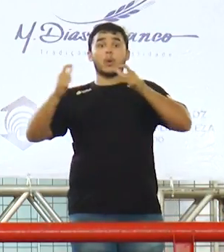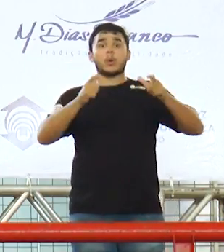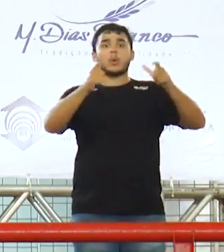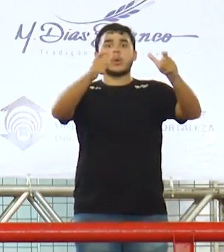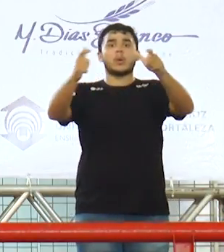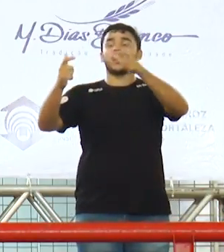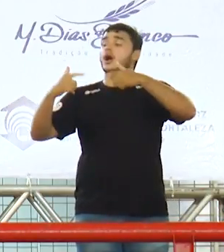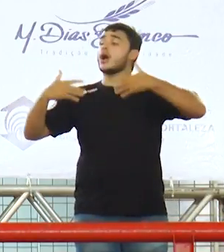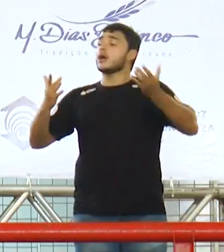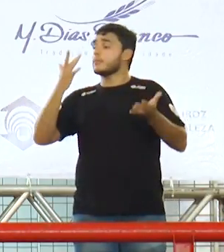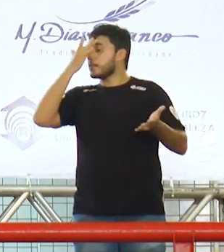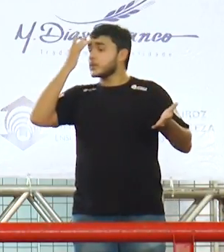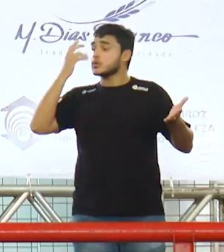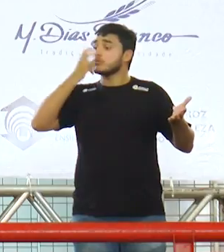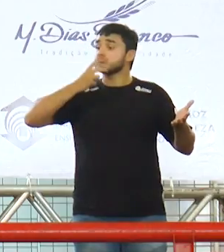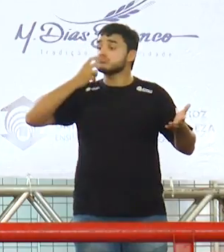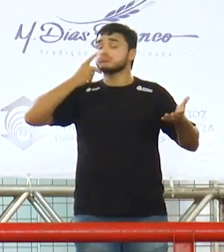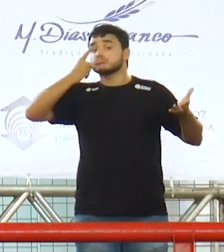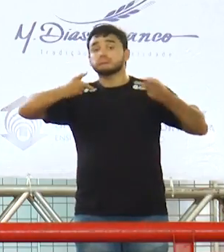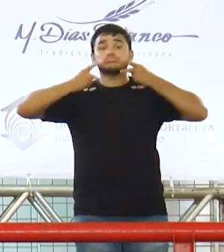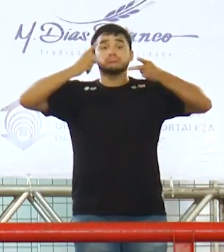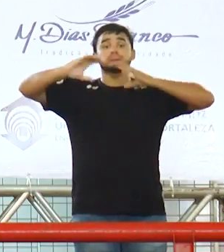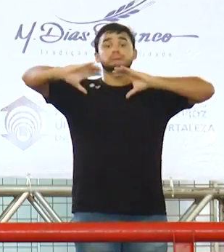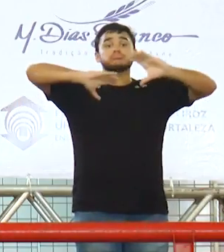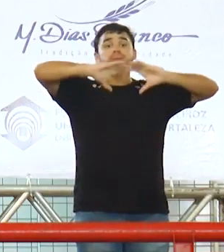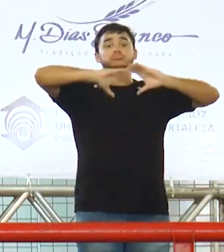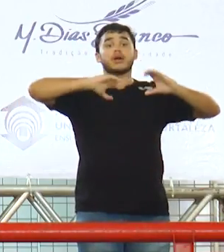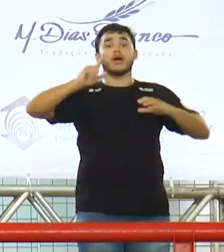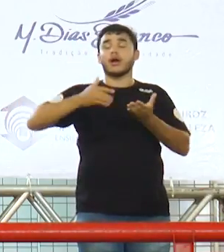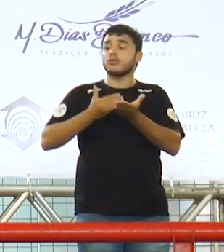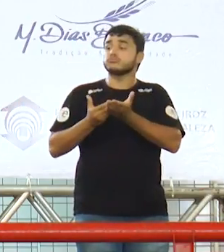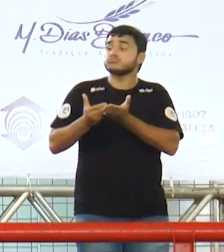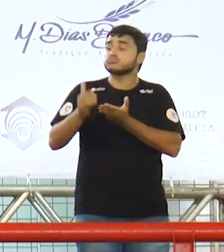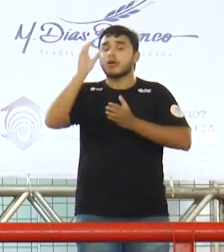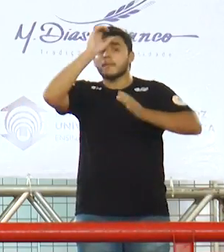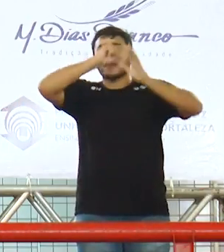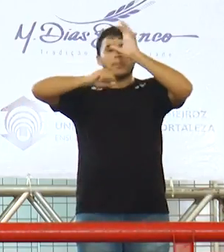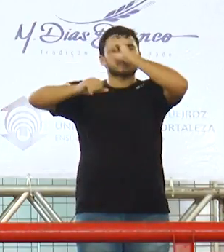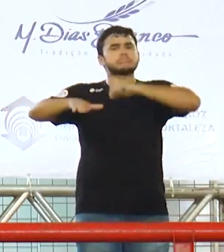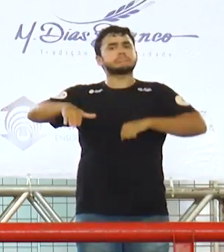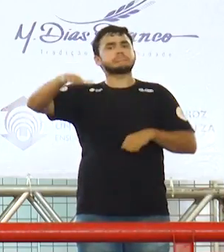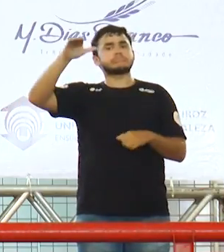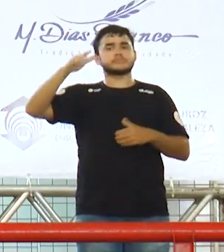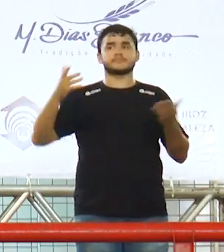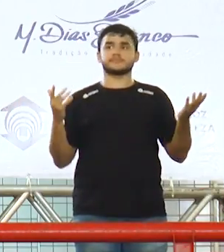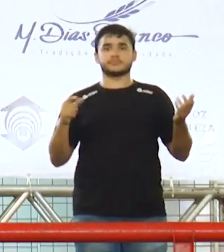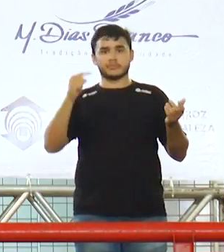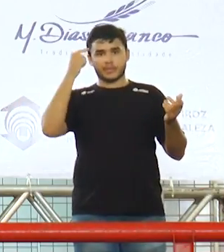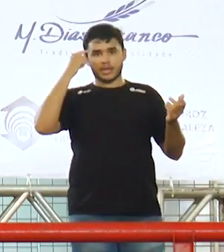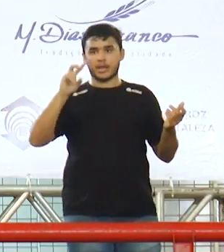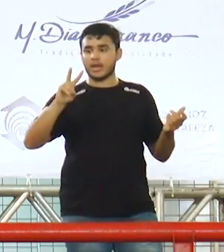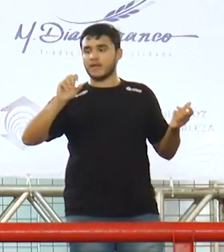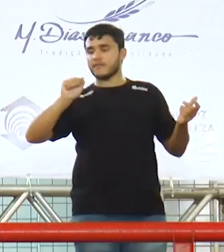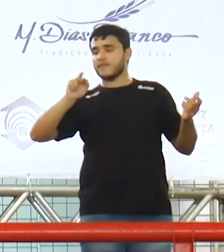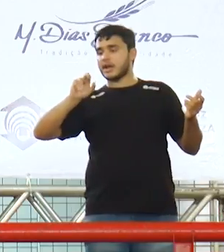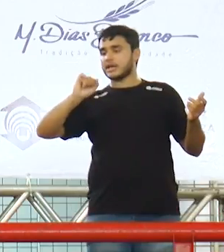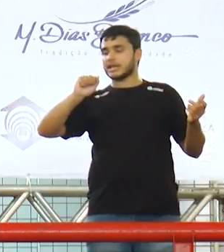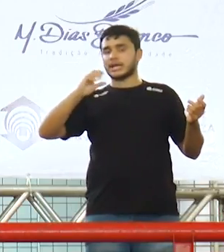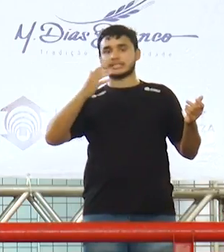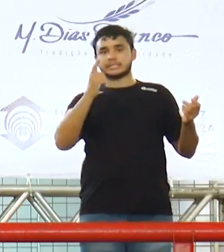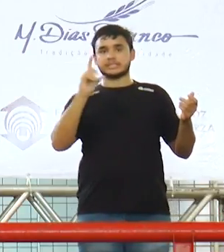o falante adquiriu habilidade linguística. Porque não é para dizer assim não, variação